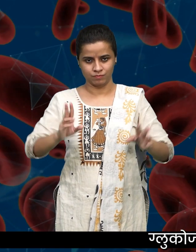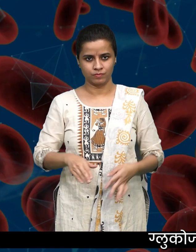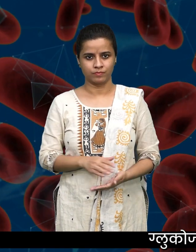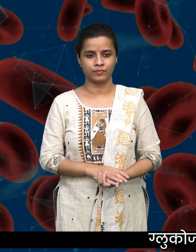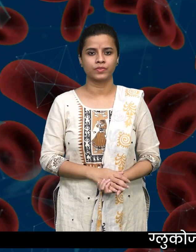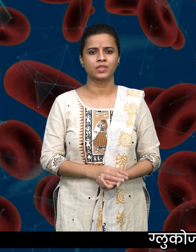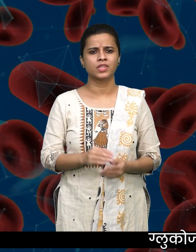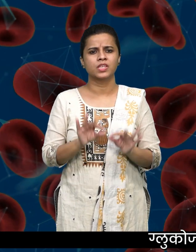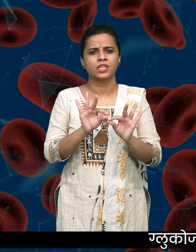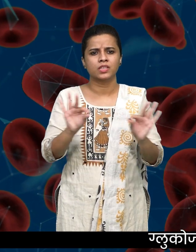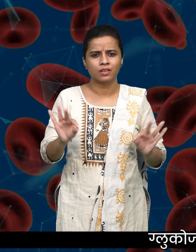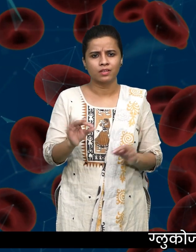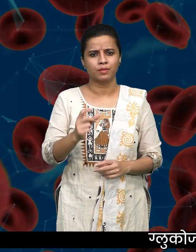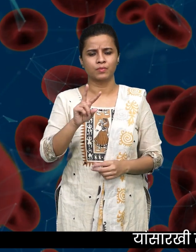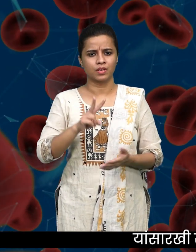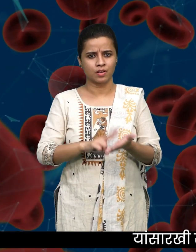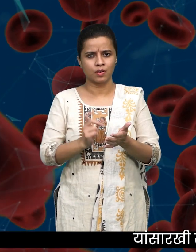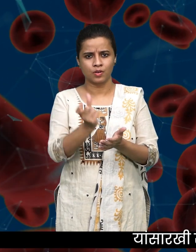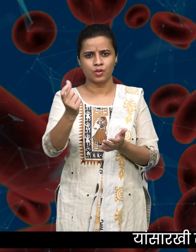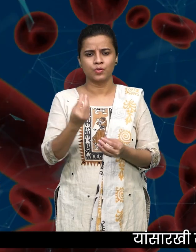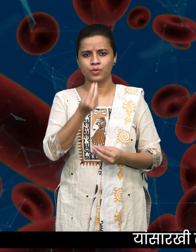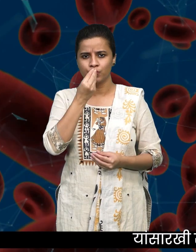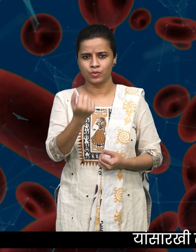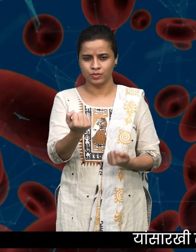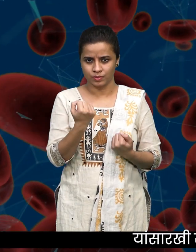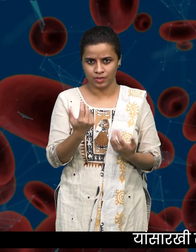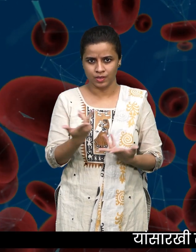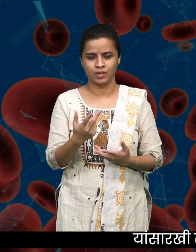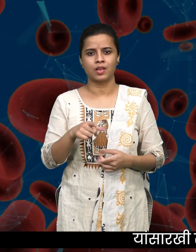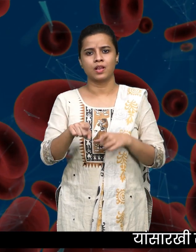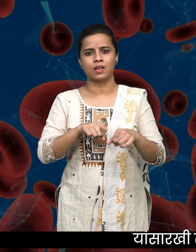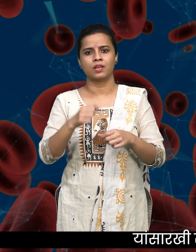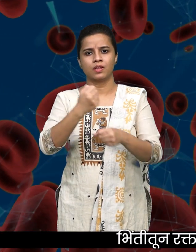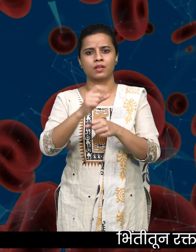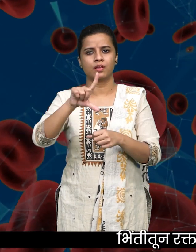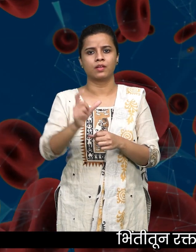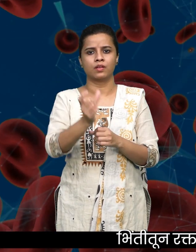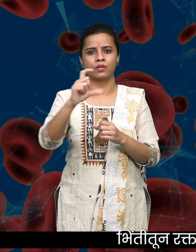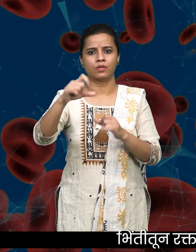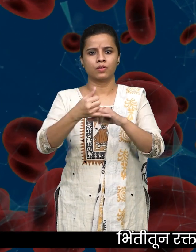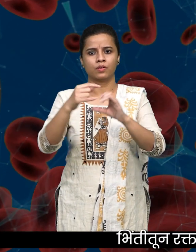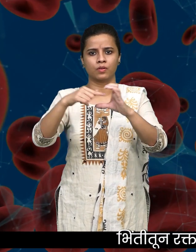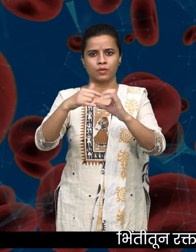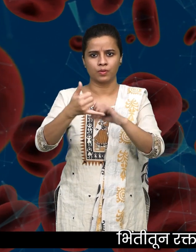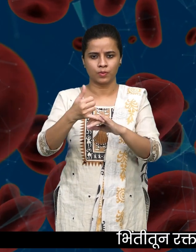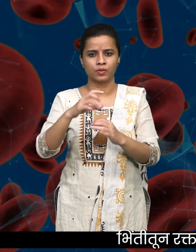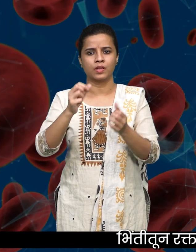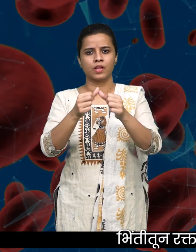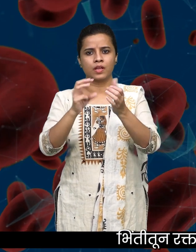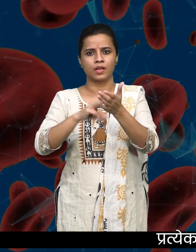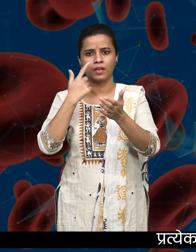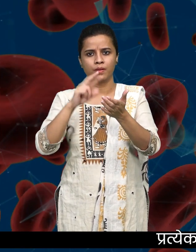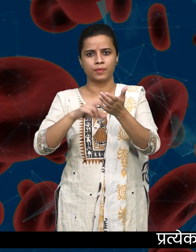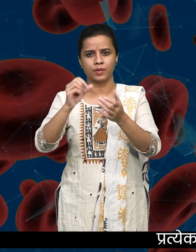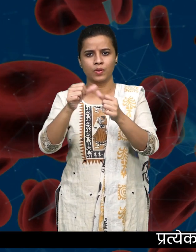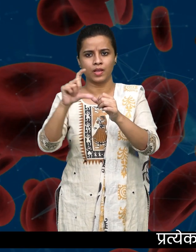ग्लुकोज, अॅमिनो ॲसिड, फॅटी ॲसिड यांसारखी साधी पोषक द्रव्ये अन्ननलिकेच्या भिंतीतून रक्ताद्वारे घेतली जातात आणि